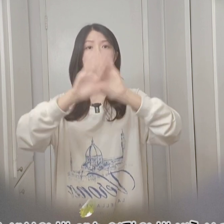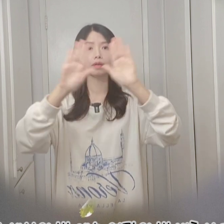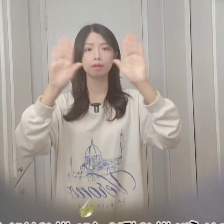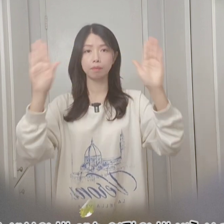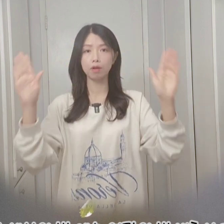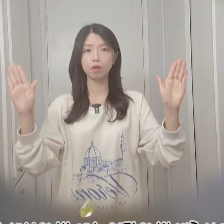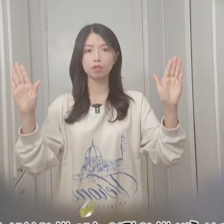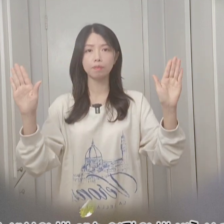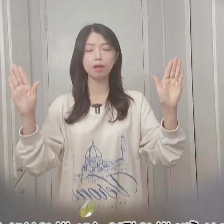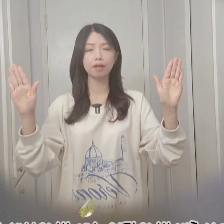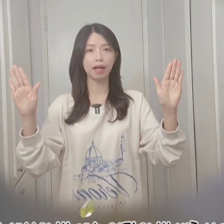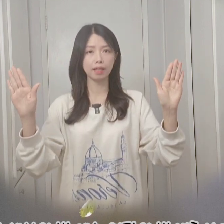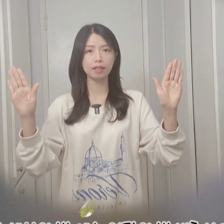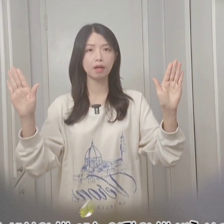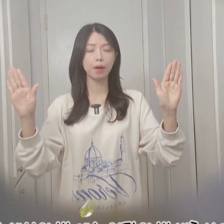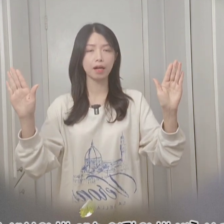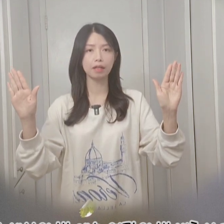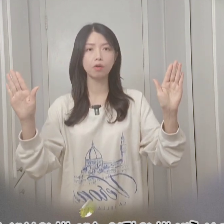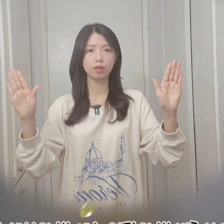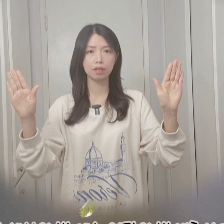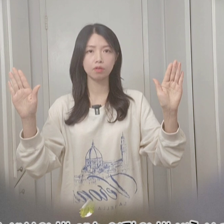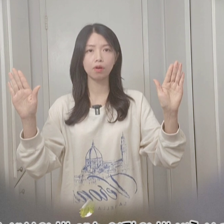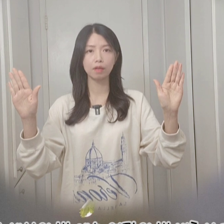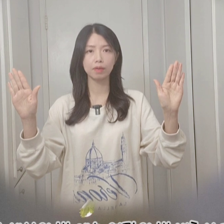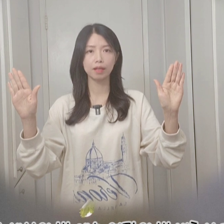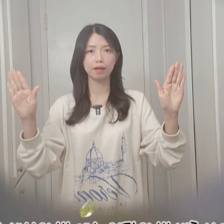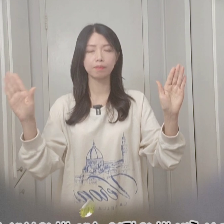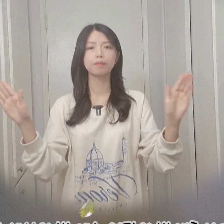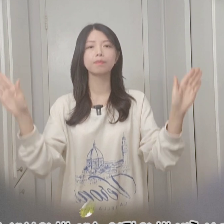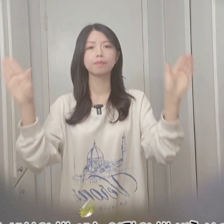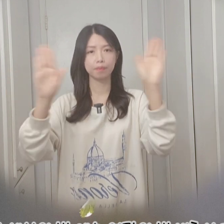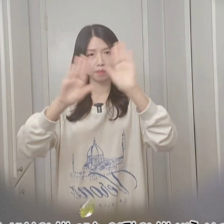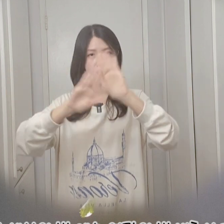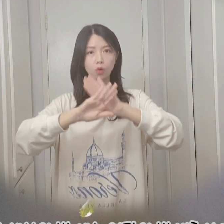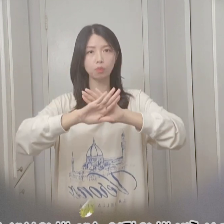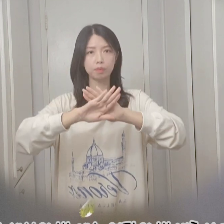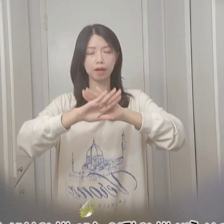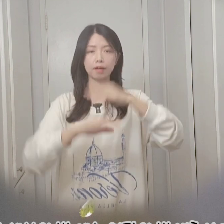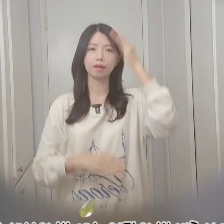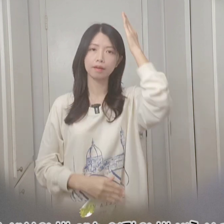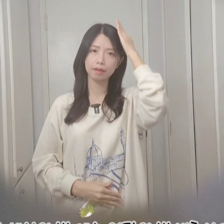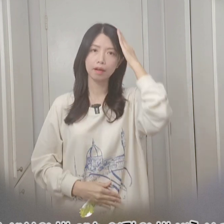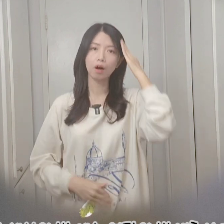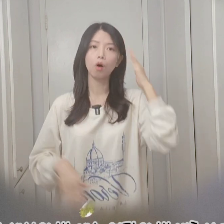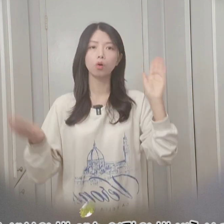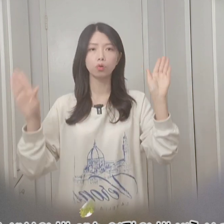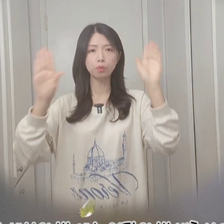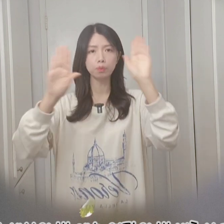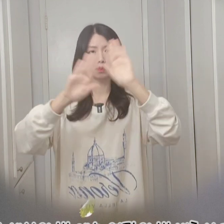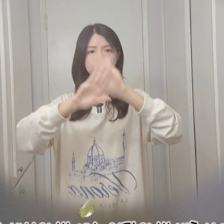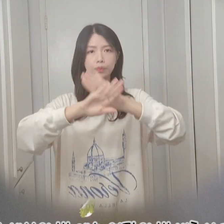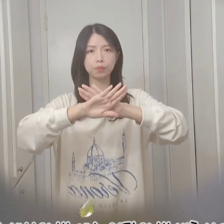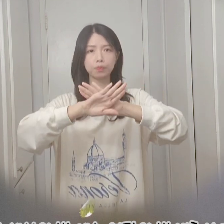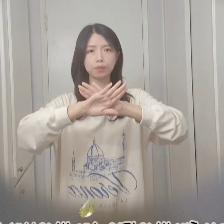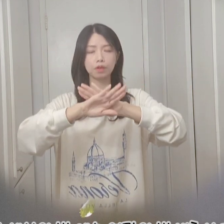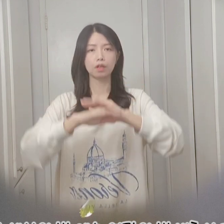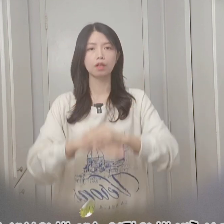반대로 벌려주시면 낮이나 밝다라고 한 뜻의 수어가 됩니다. 어둡다, 어둠,